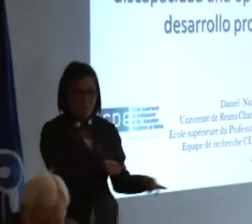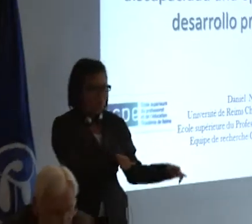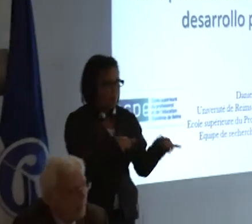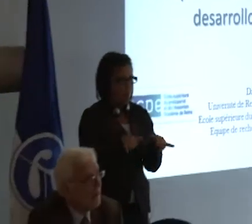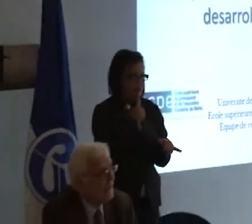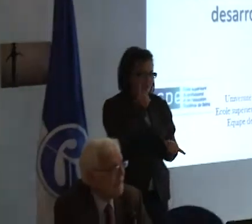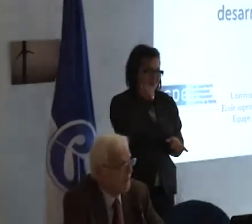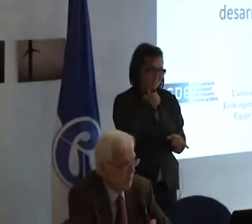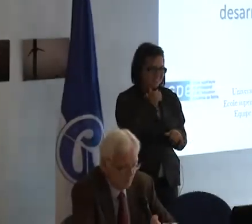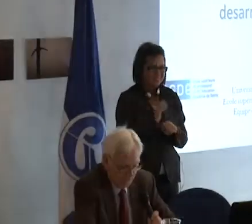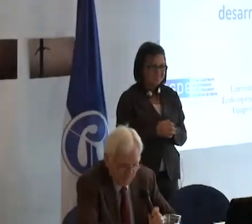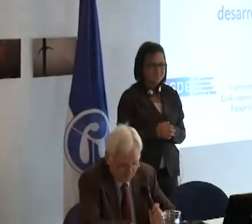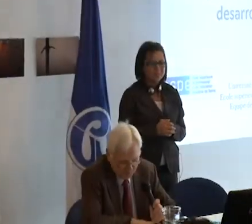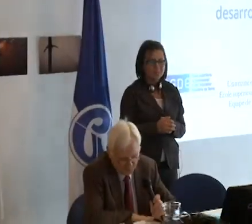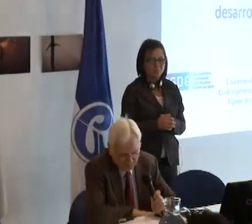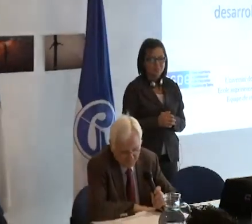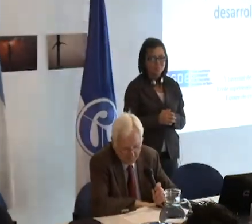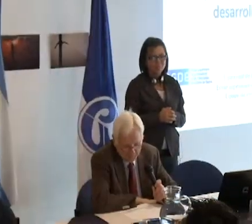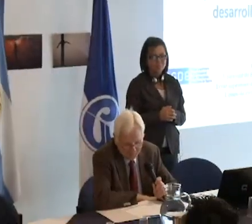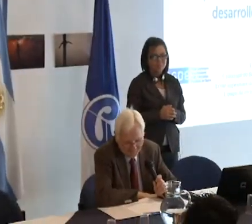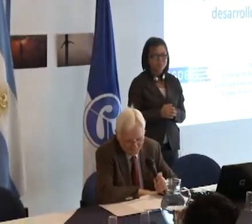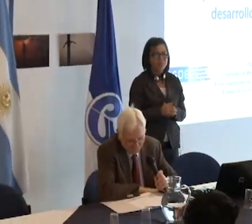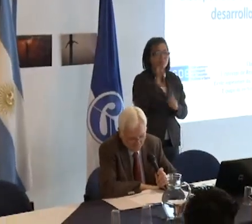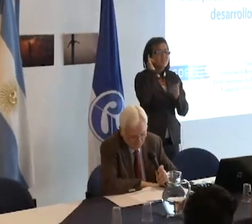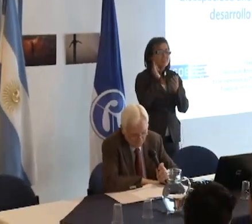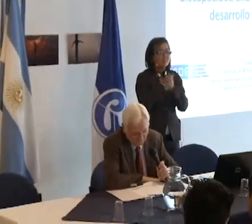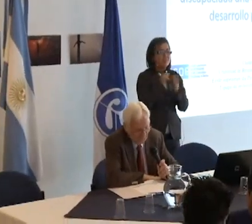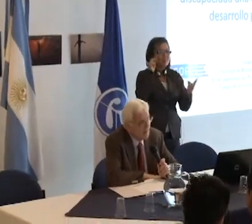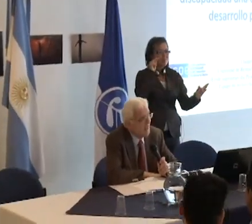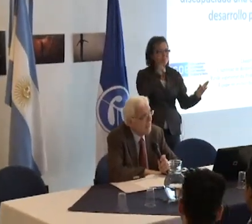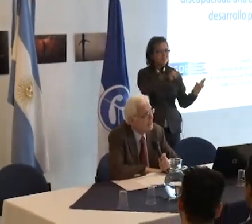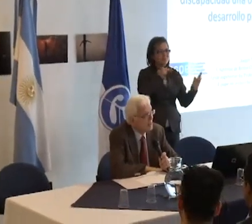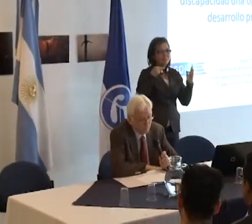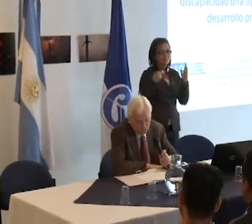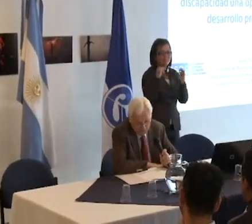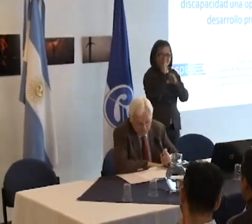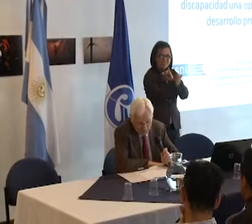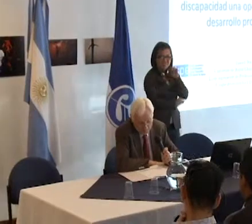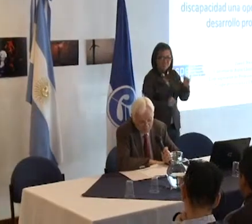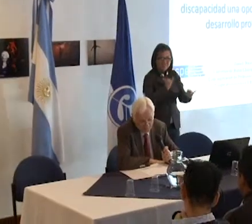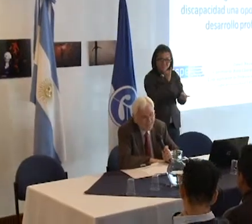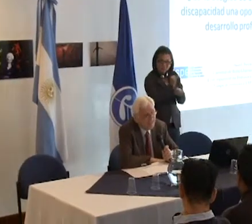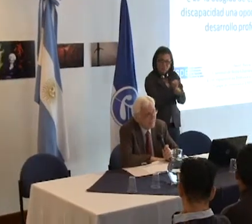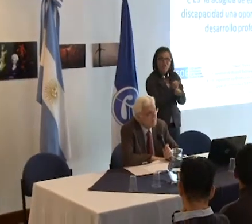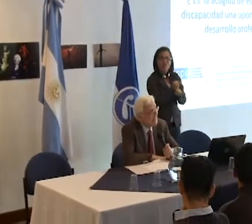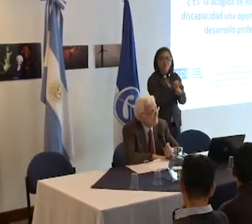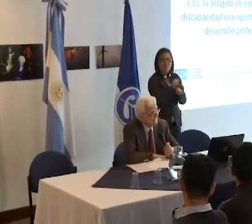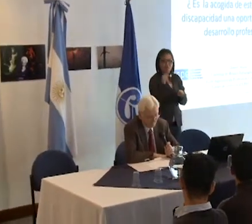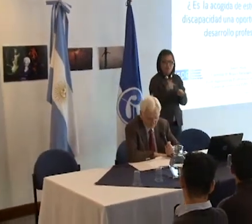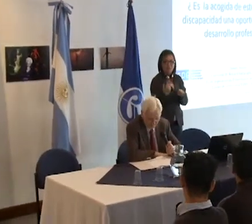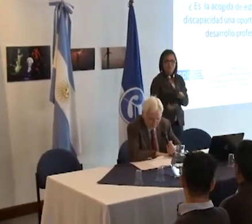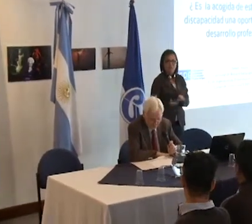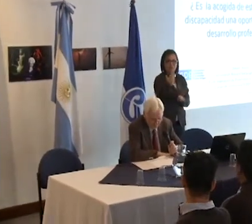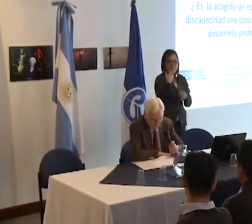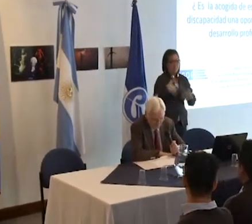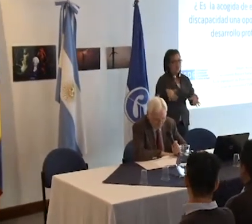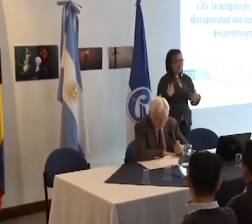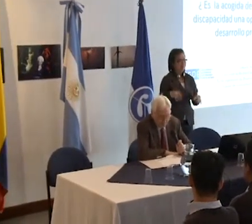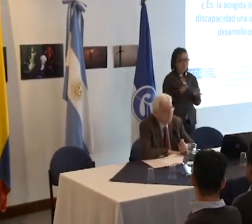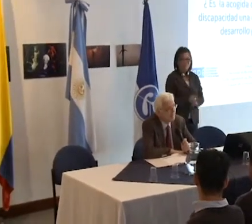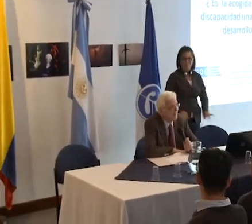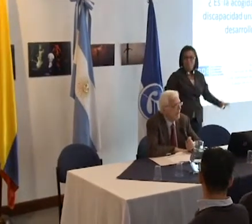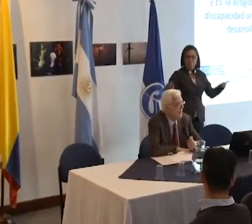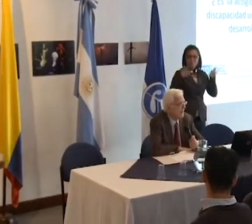calidad. Creo que la perspectiva internacional es una verdadera riqueza